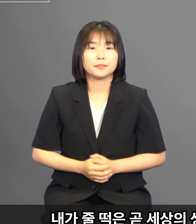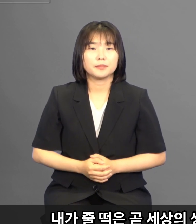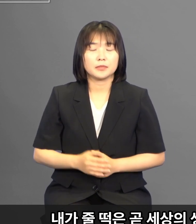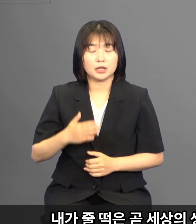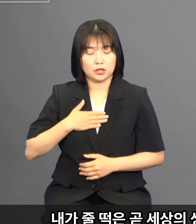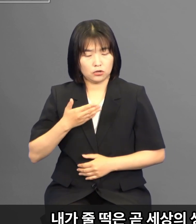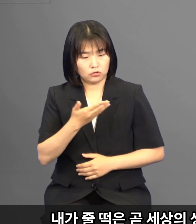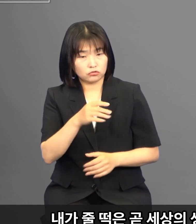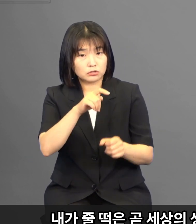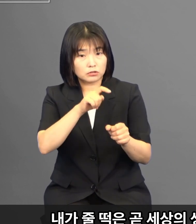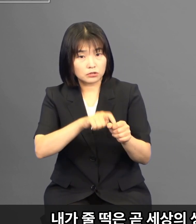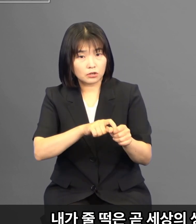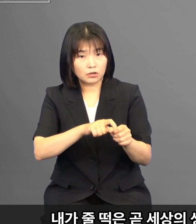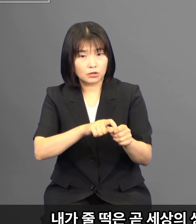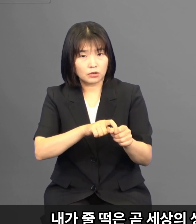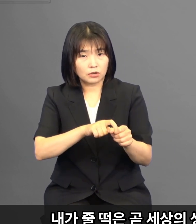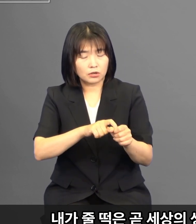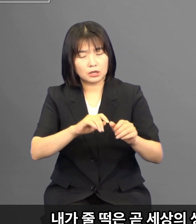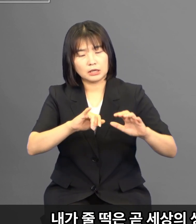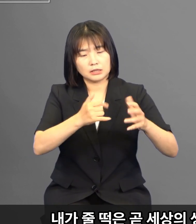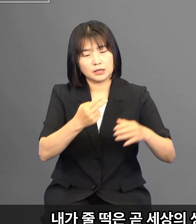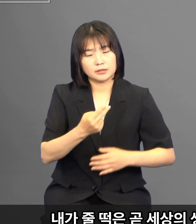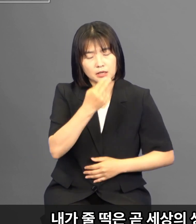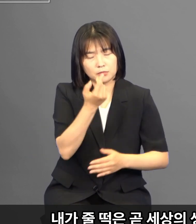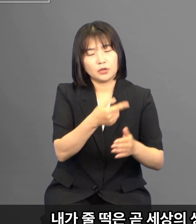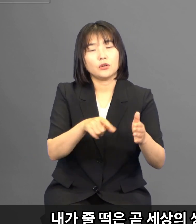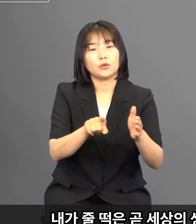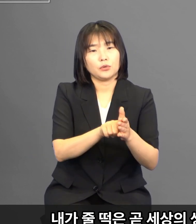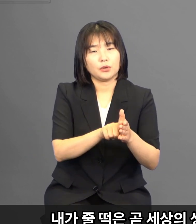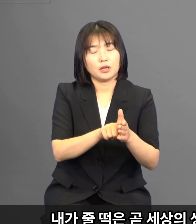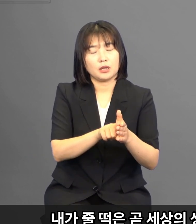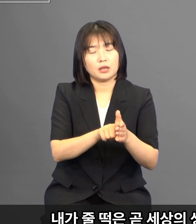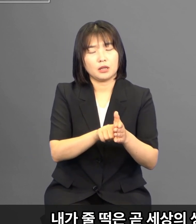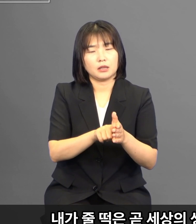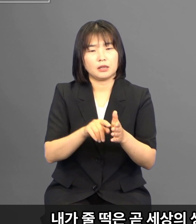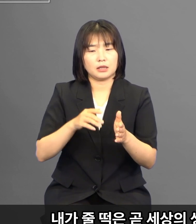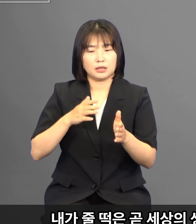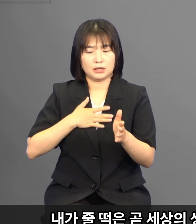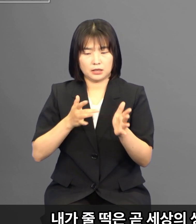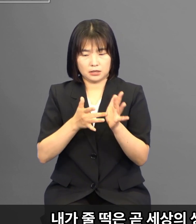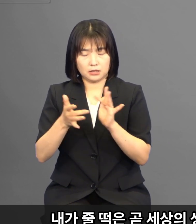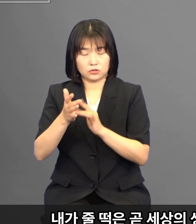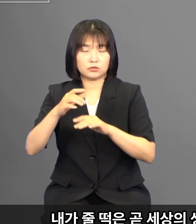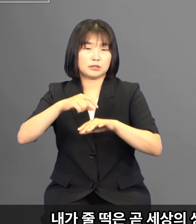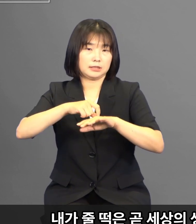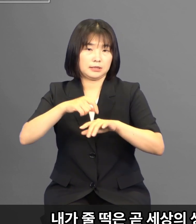줄 떡은 곧 세상의 생명을 위한 내 살이니라 하시니라.